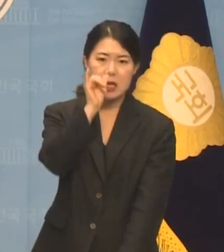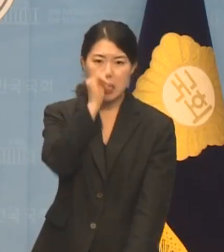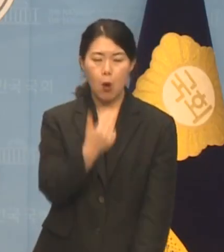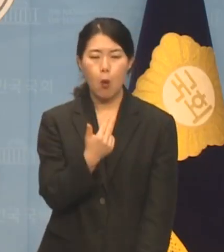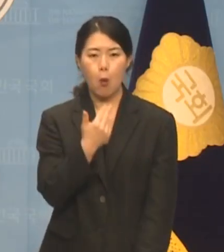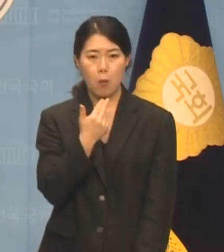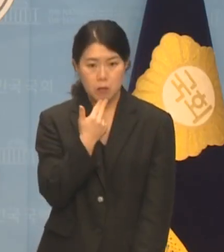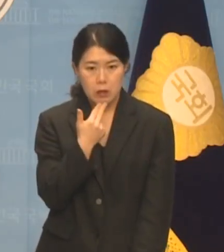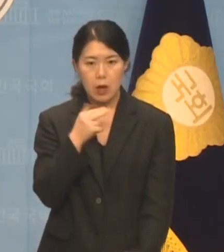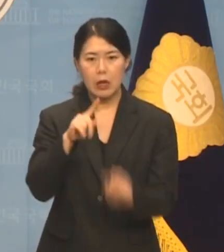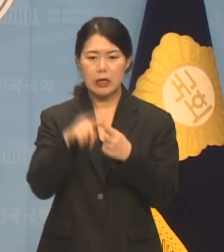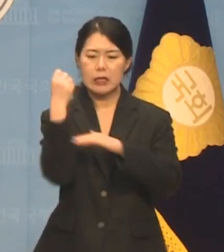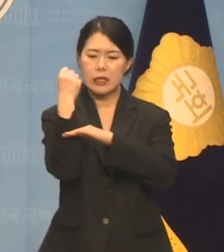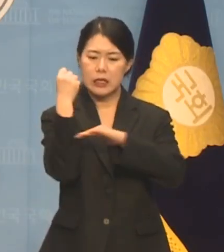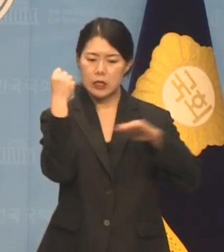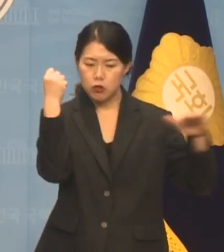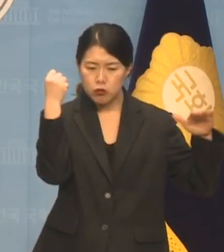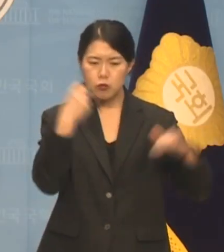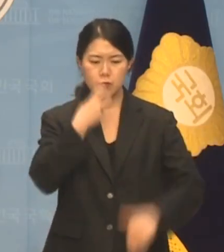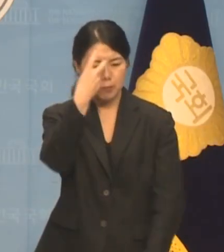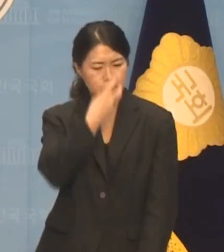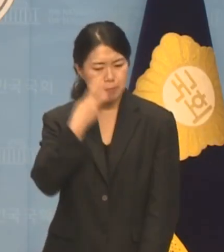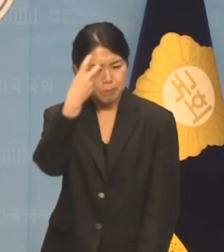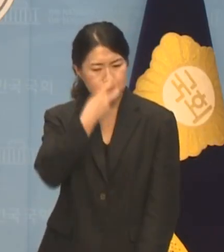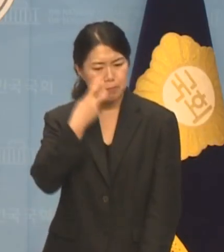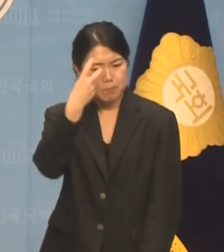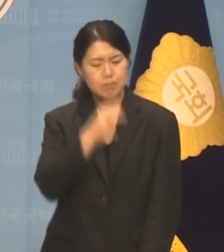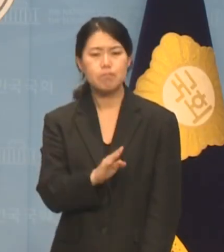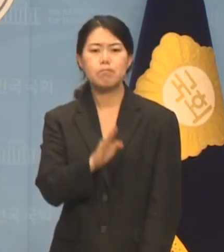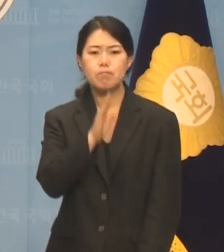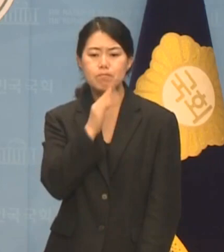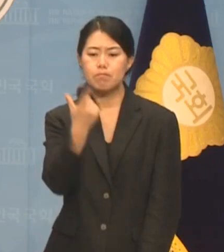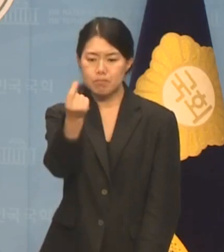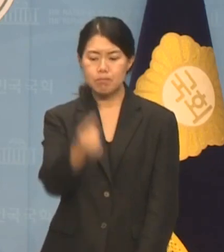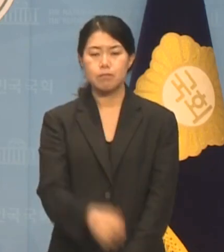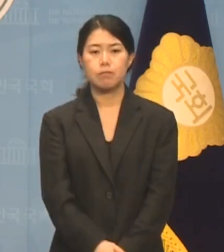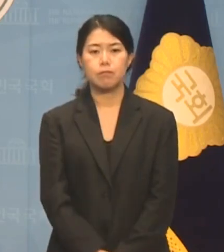여부를 기준으로 살피는 것이 원칙입니다.